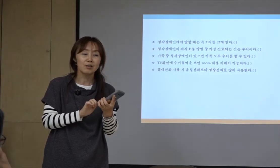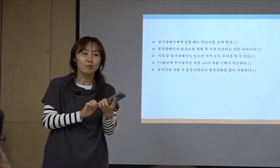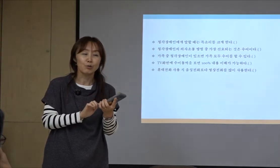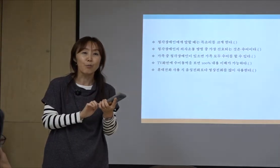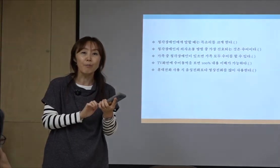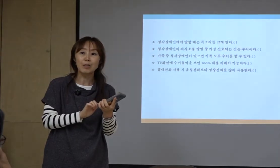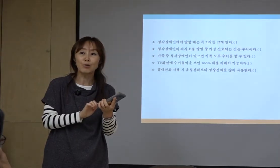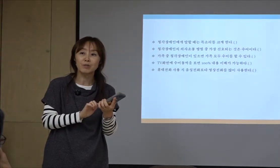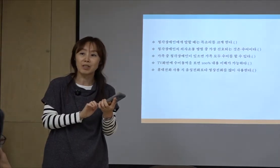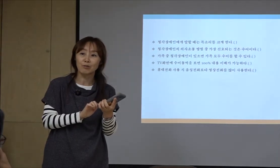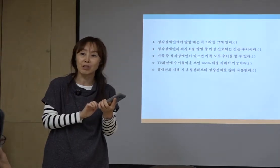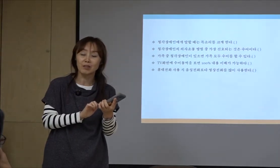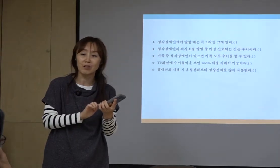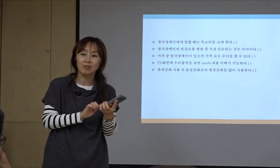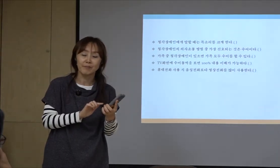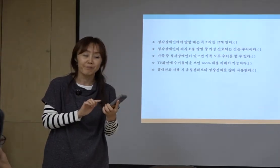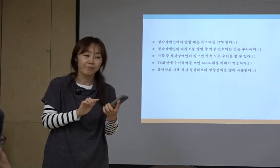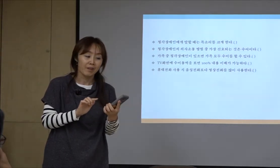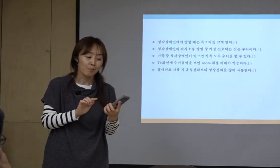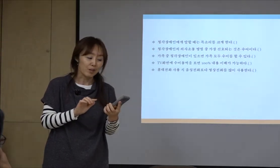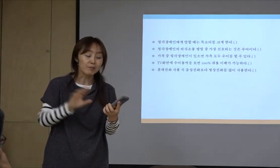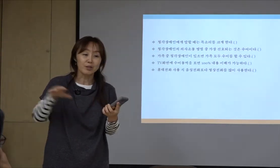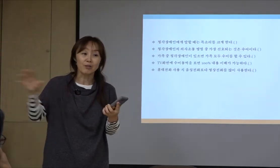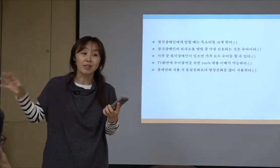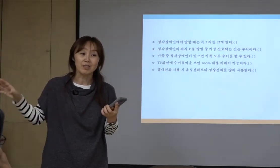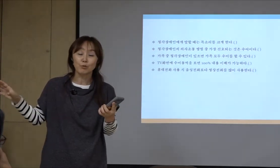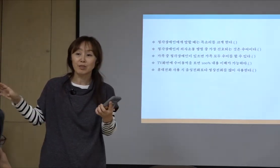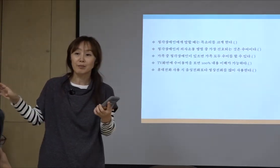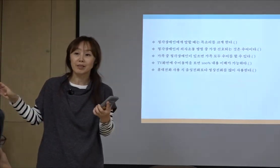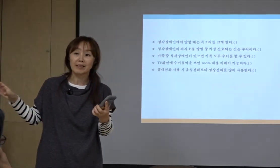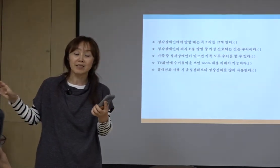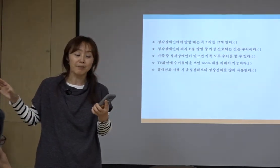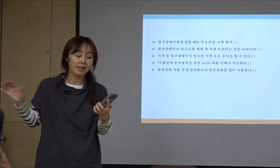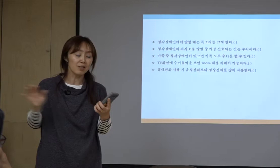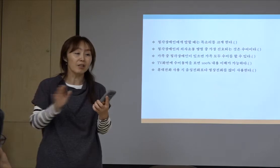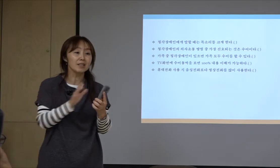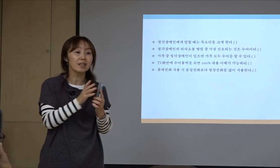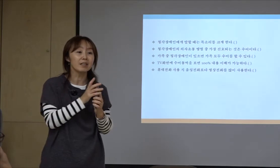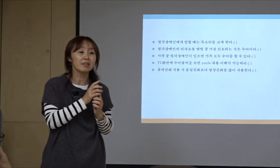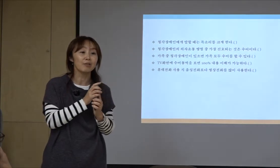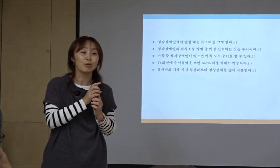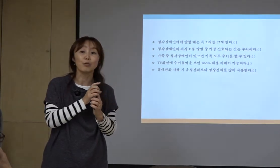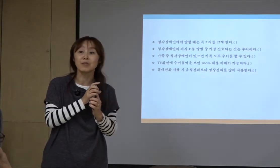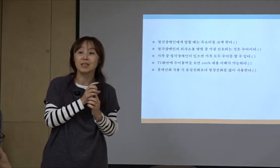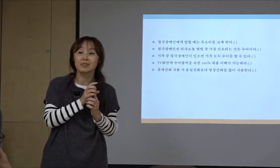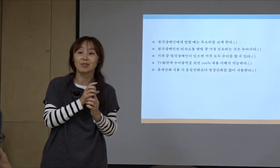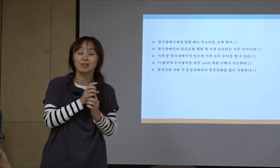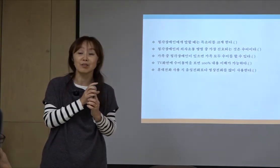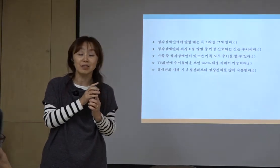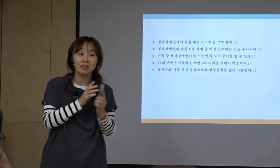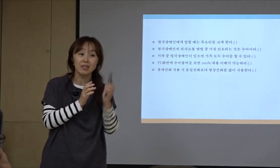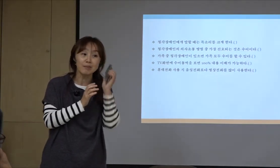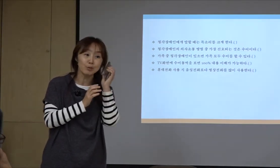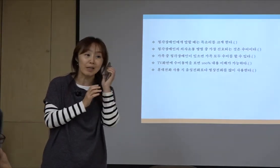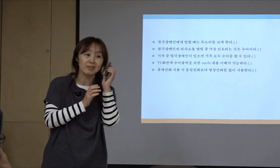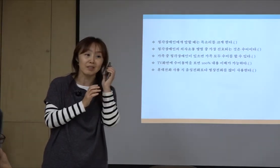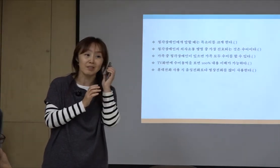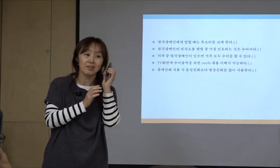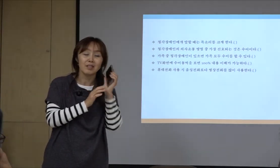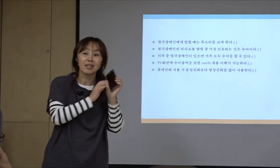뭐 손발 요금제라고 해서 뭐 이름은 여러 가지 통신사마다 다르지만 청각장애인들을 위한 요금제가 있어요. 그래서 청각장애인들 일반 통화 안 쓰잖아요. 그러니까